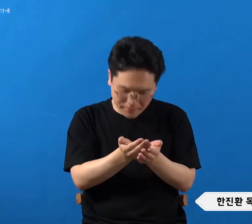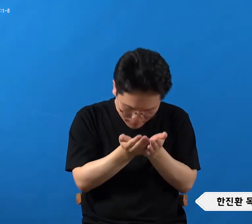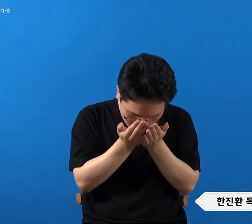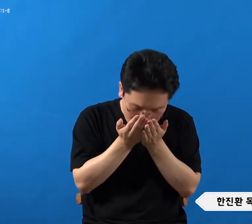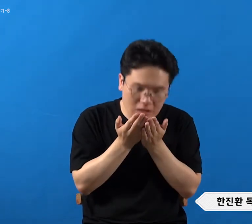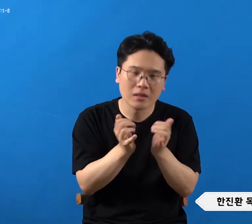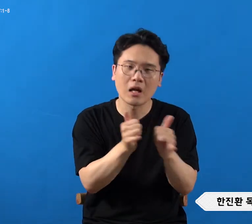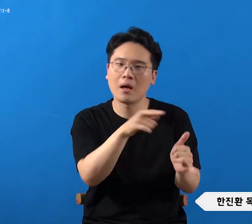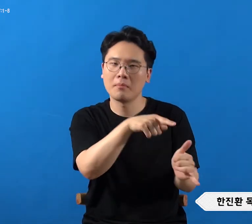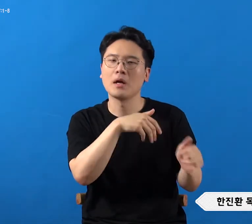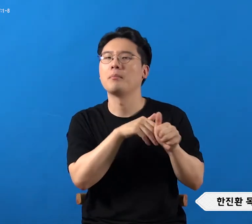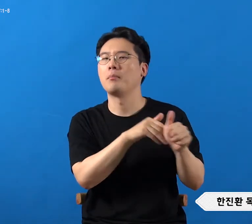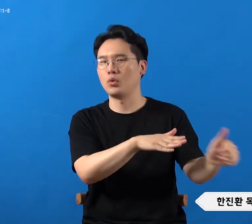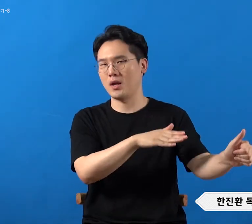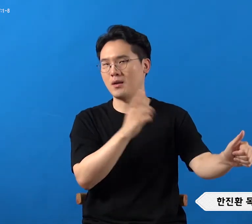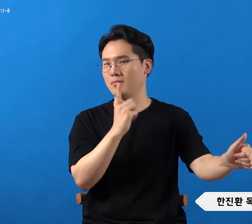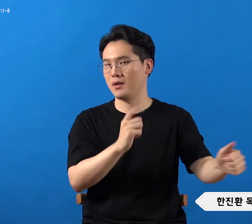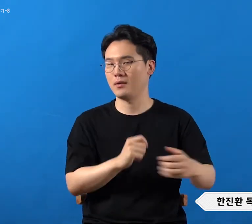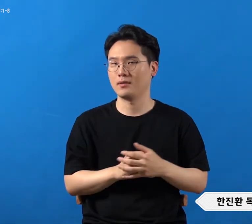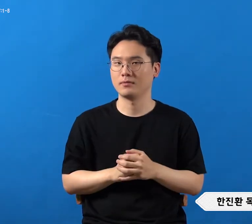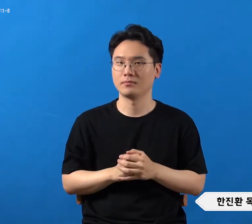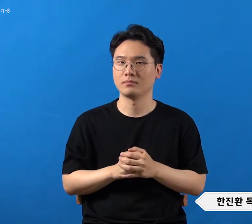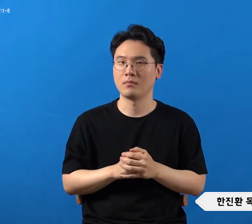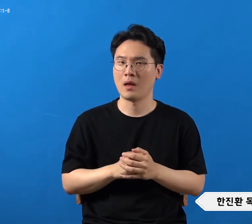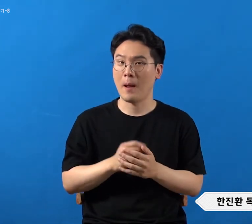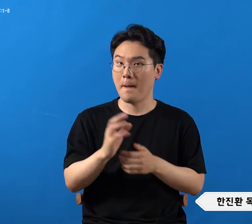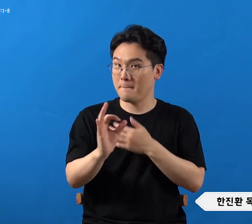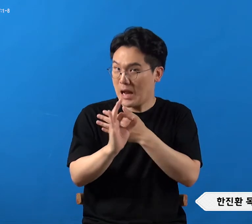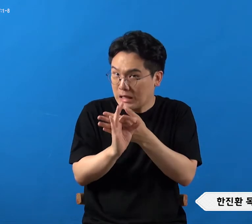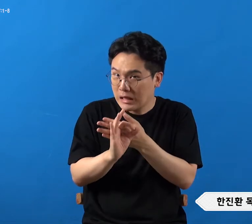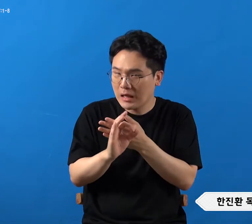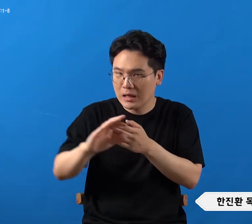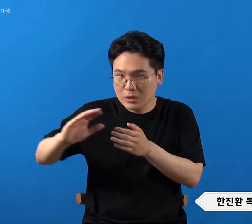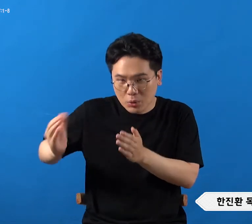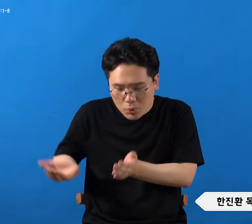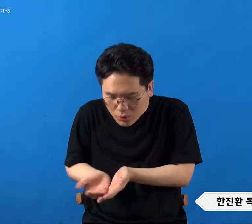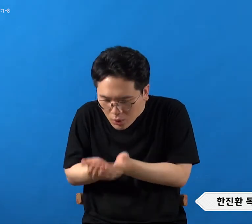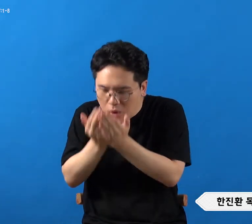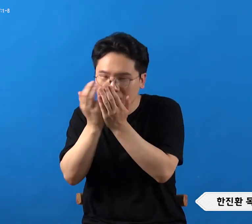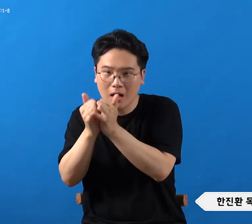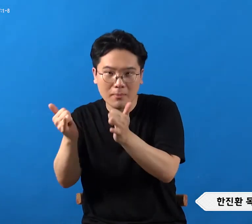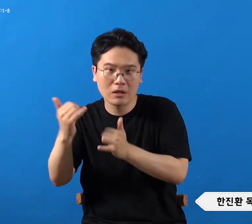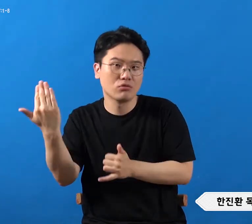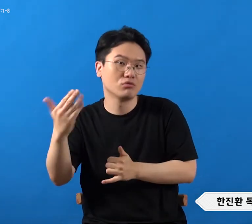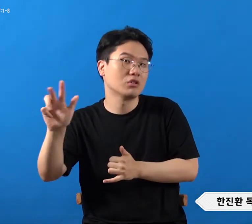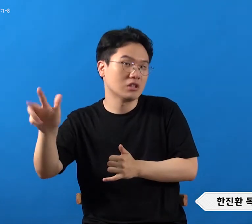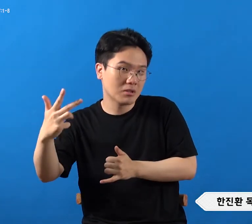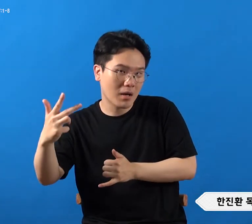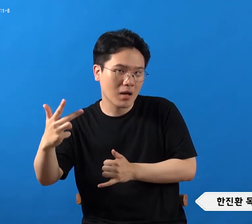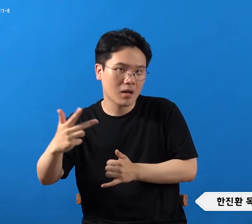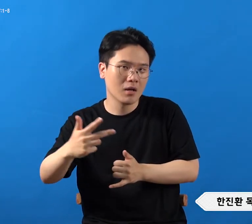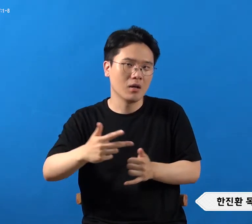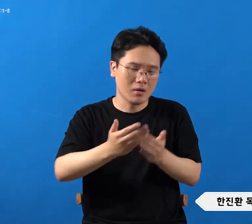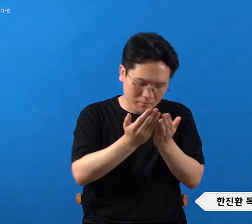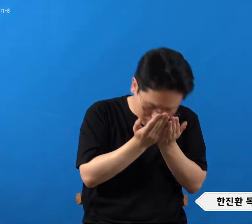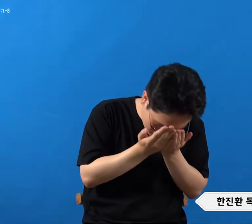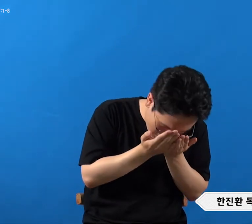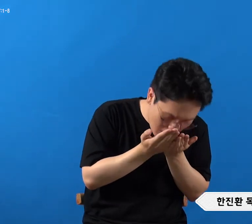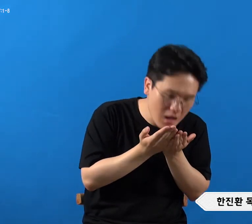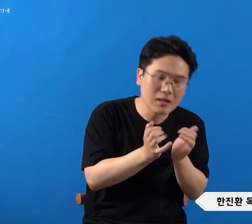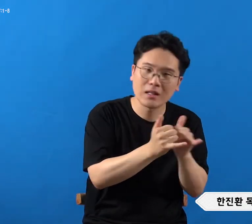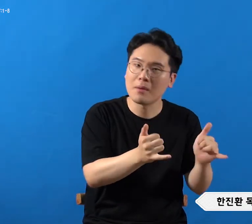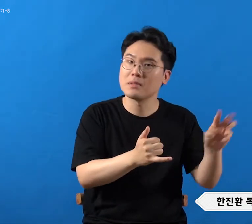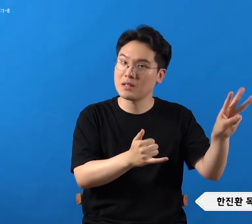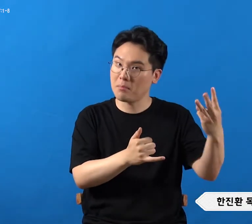이렇게 손으로 떠서 마시는 사람이 9,700명이고 얼굴을 물에 박고 마시는 사람이 300명이면